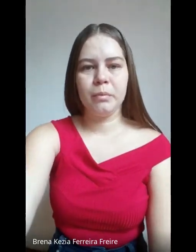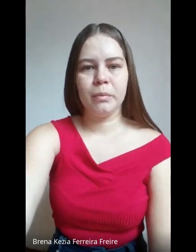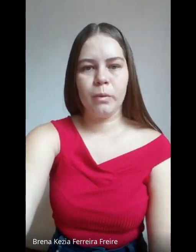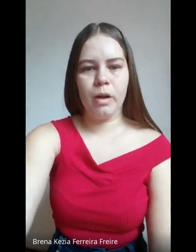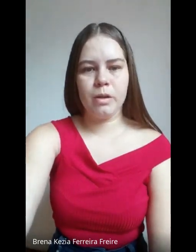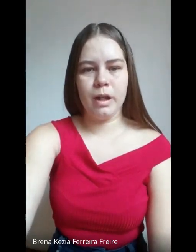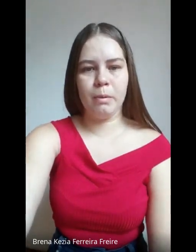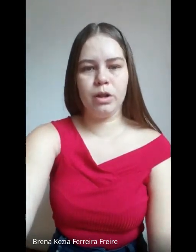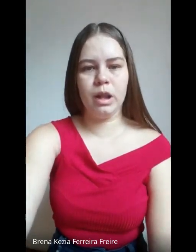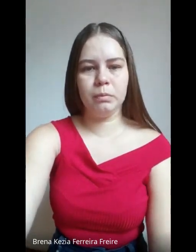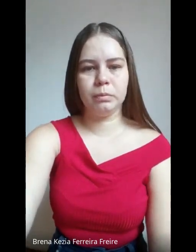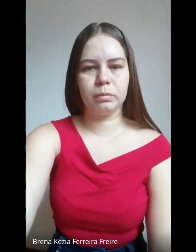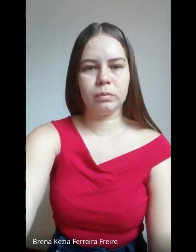Qual é a sua resposta?